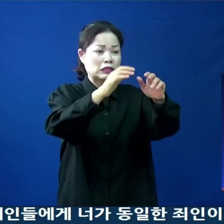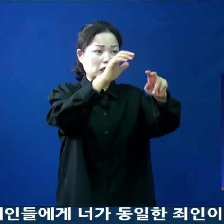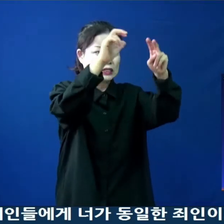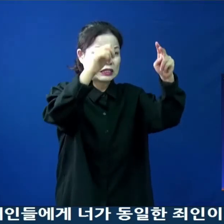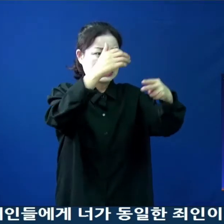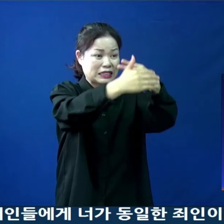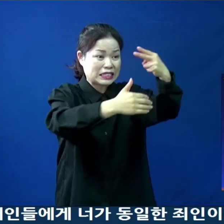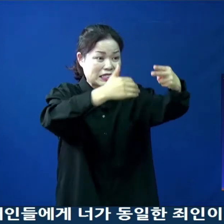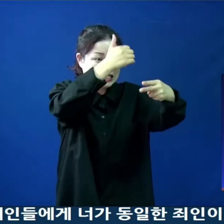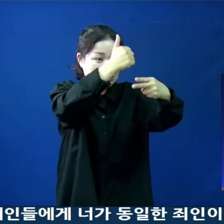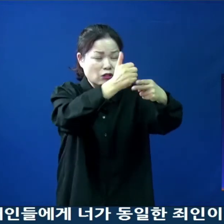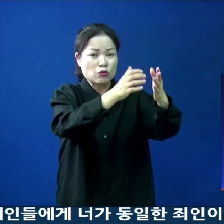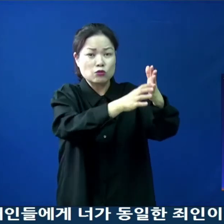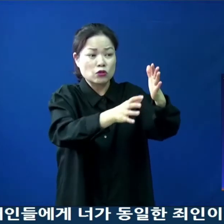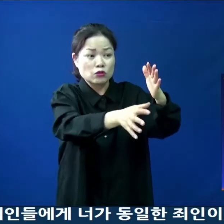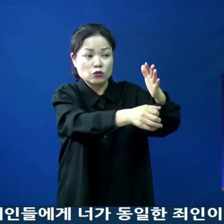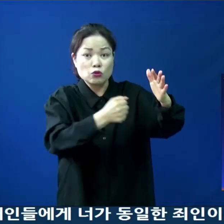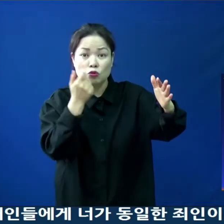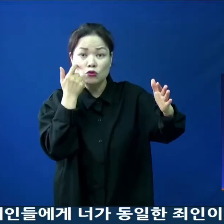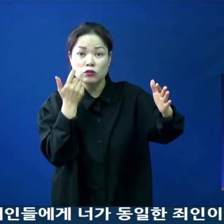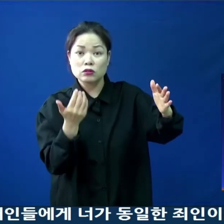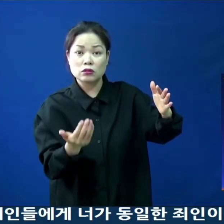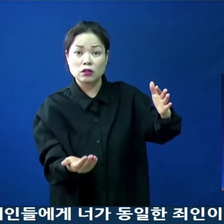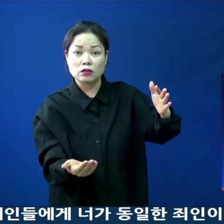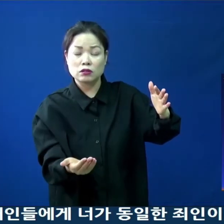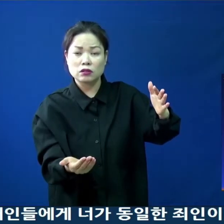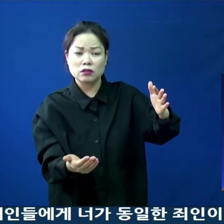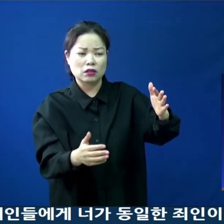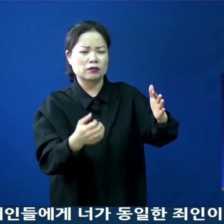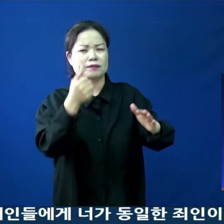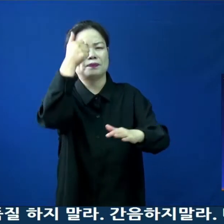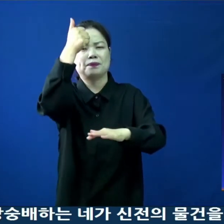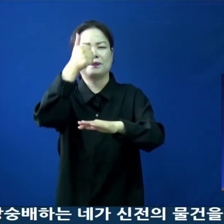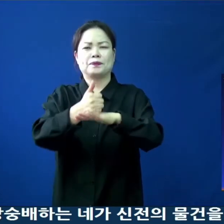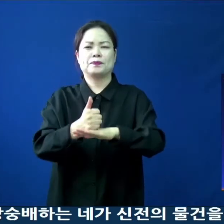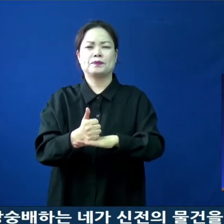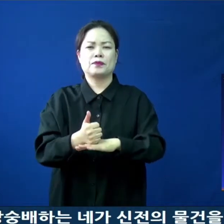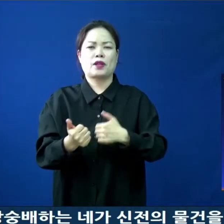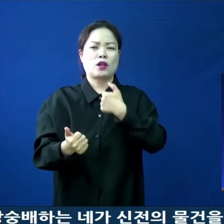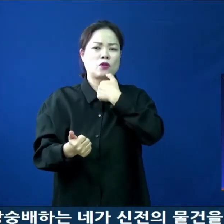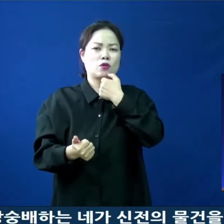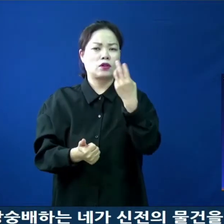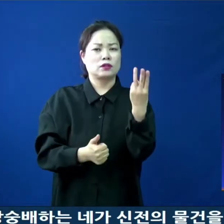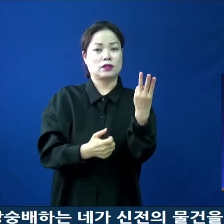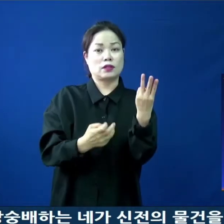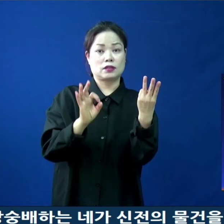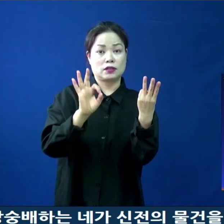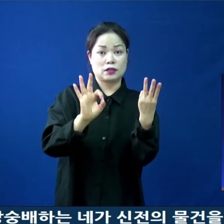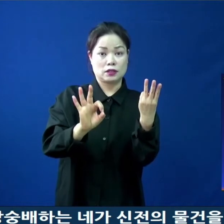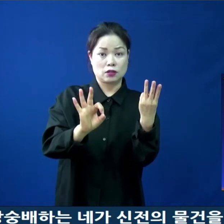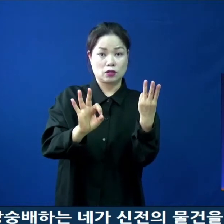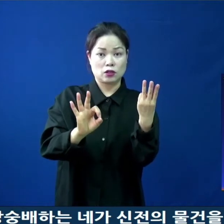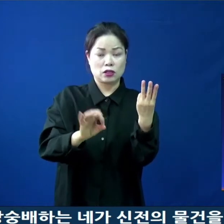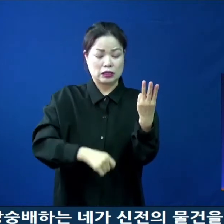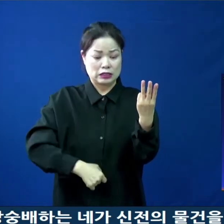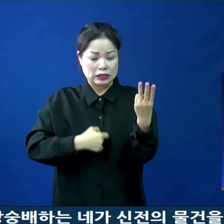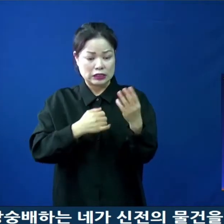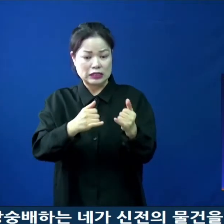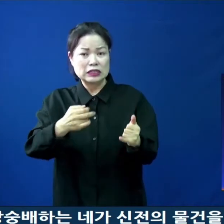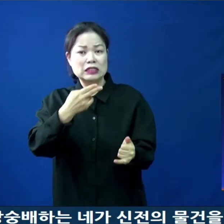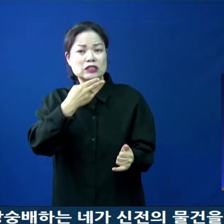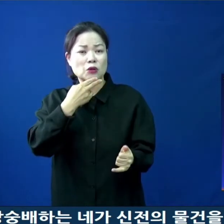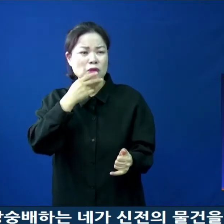도둑질하느냐? 그렇게 이야기하고 있습니다. 그래서 그가 내린 결론이 무엇입니까? 로마서 3장 10절에 이야기합니다. 의인은